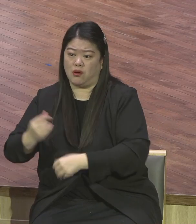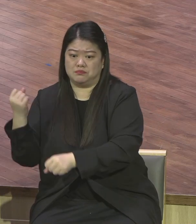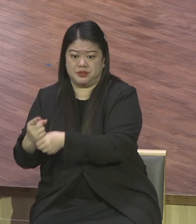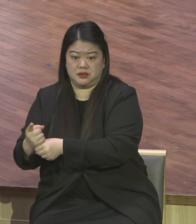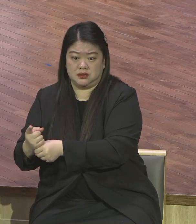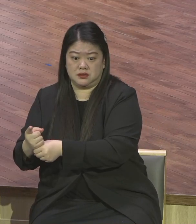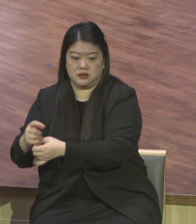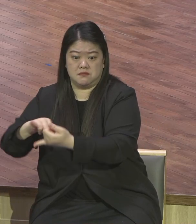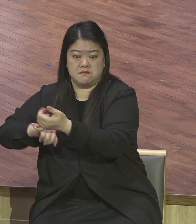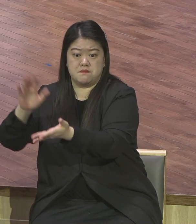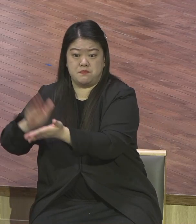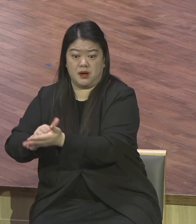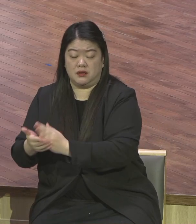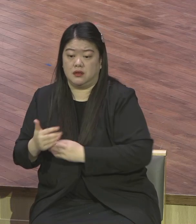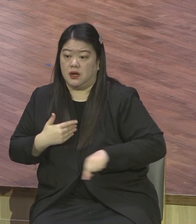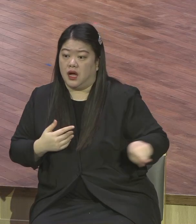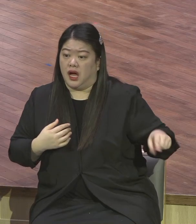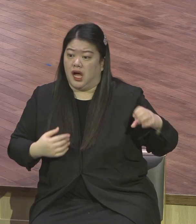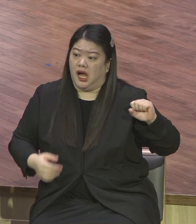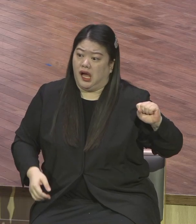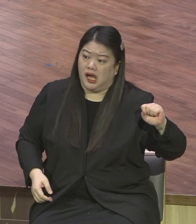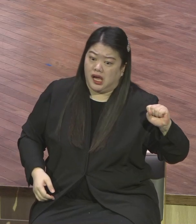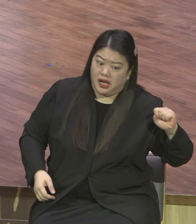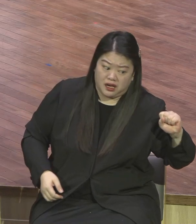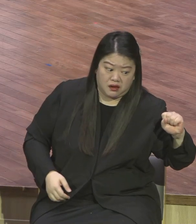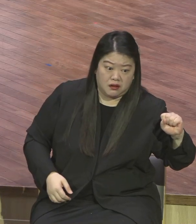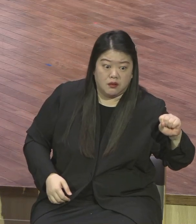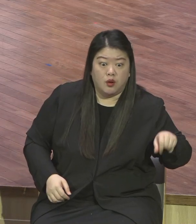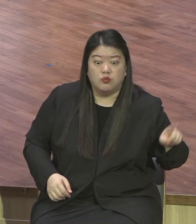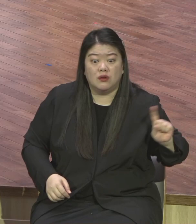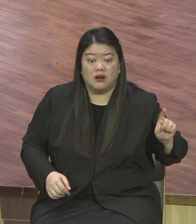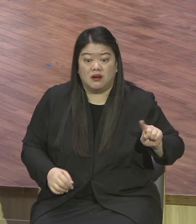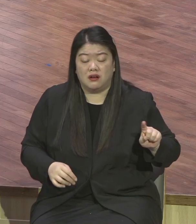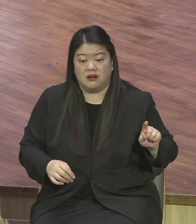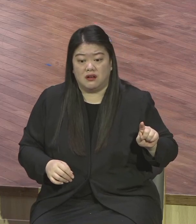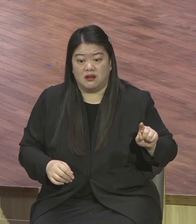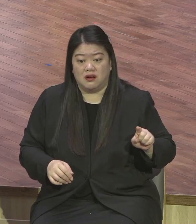걱정 염려할 필요가 없다고. 그래서 초대교회 성도들 보고 이야